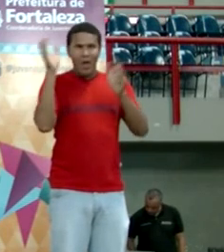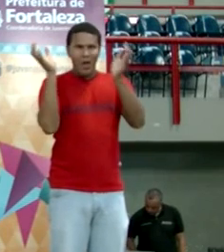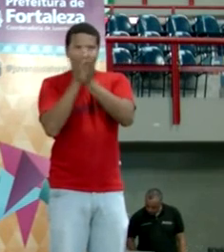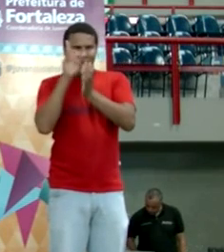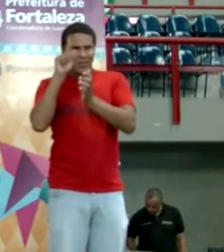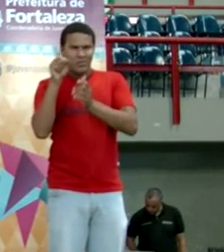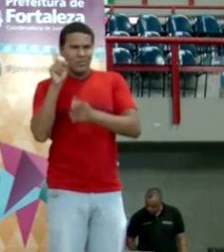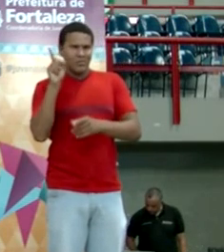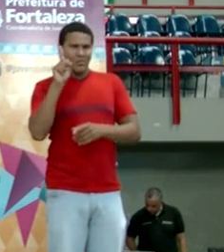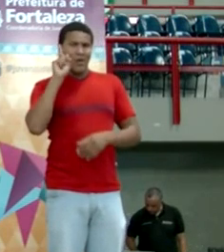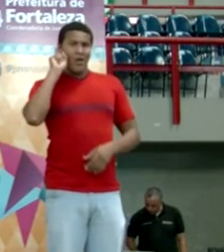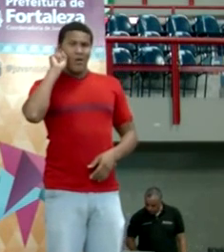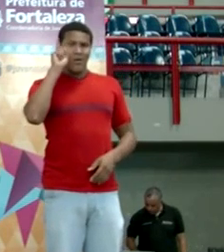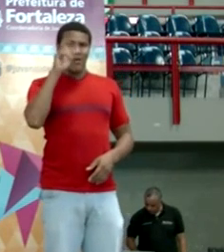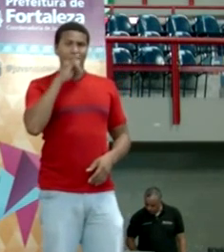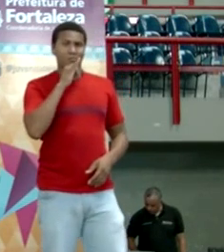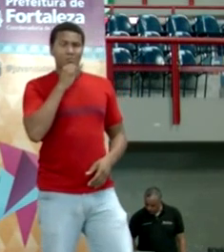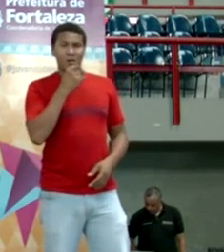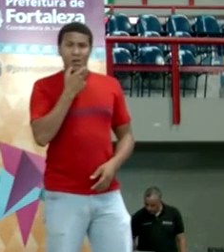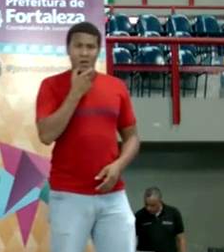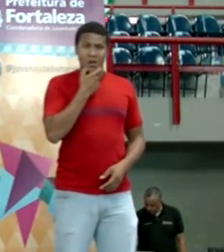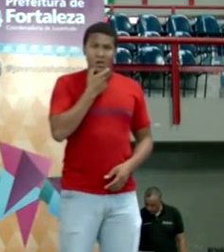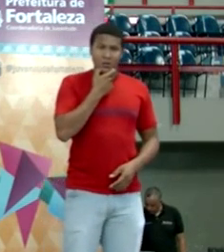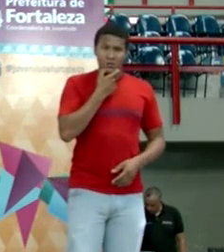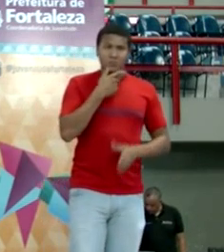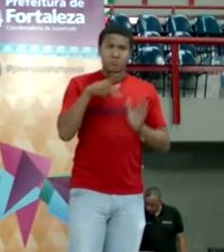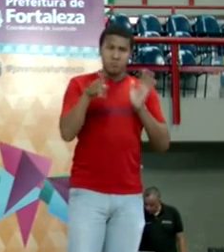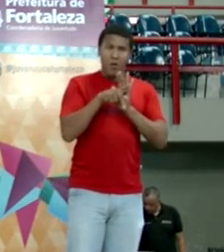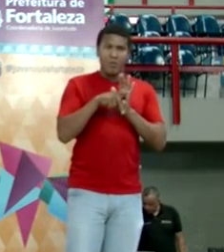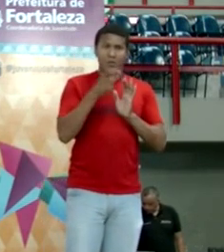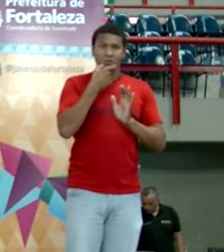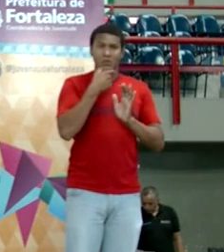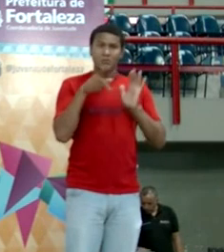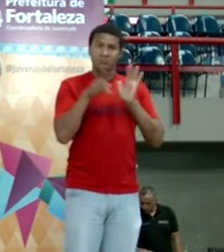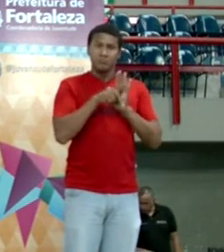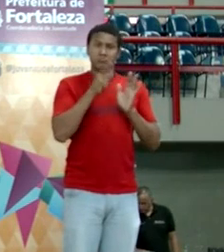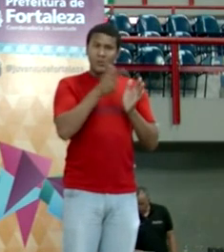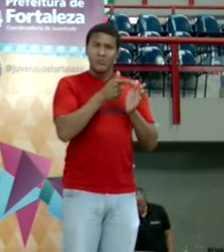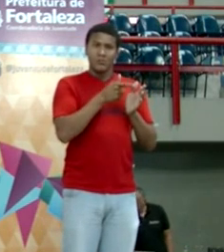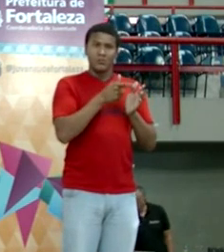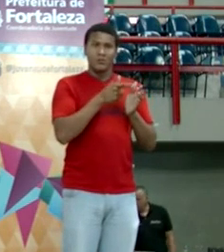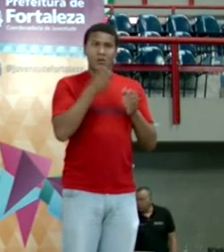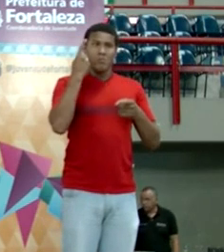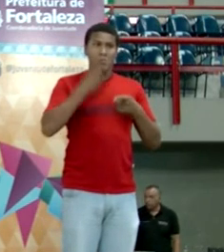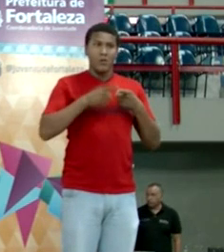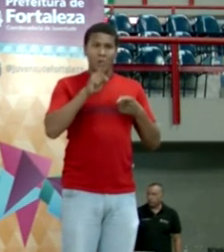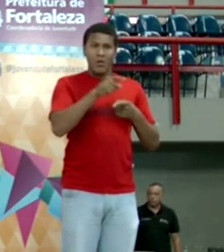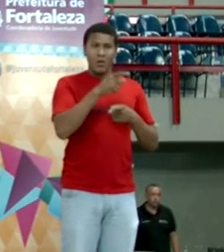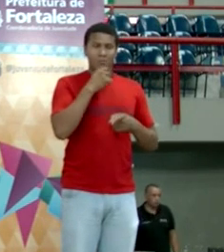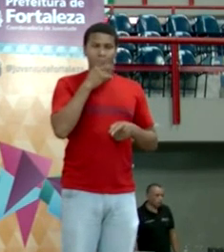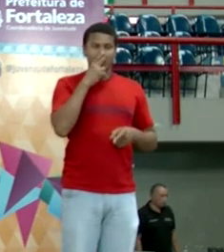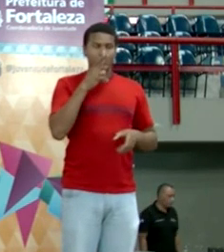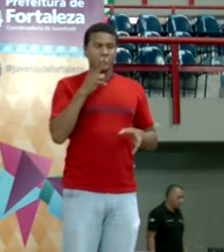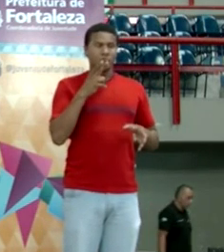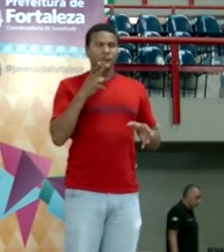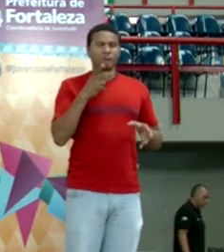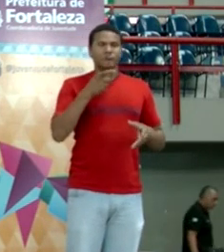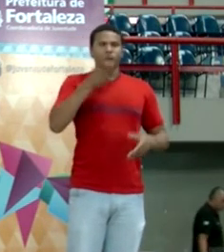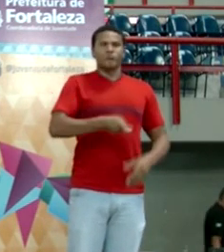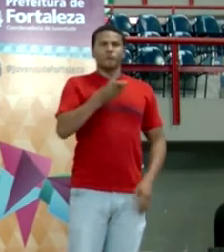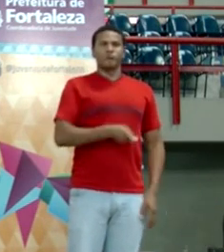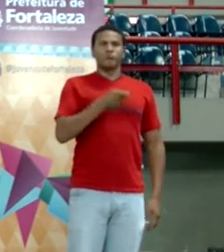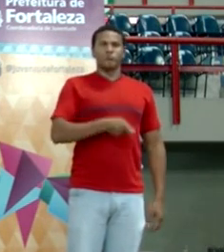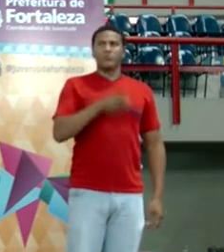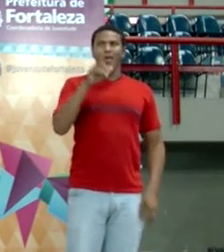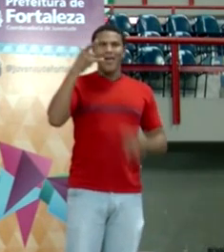britânica, porque ela foi dura em relação aos comunistas, tá certo? Não